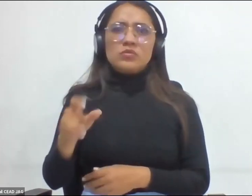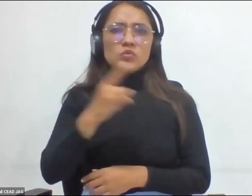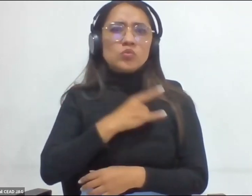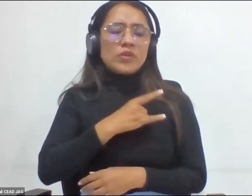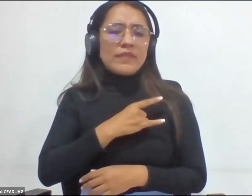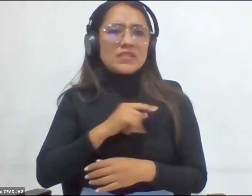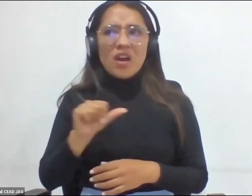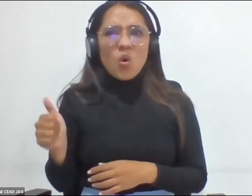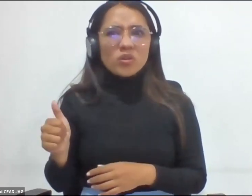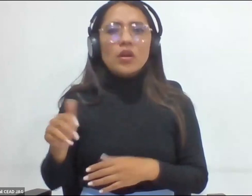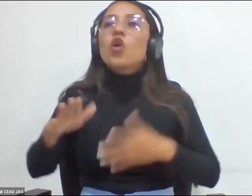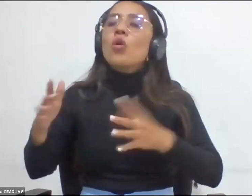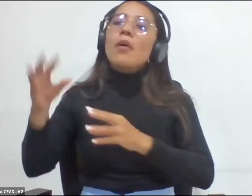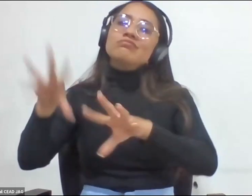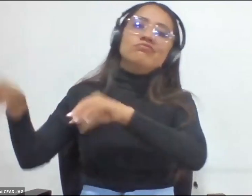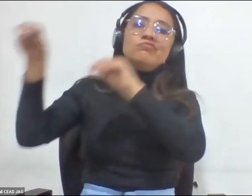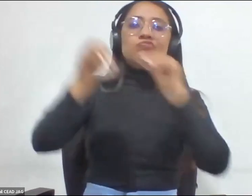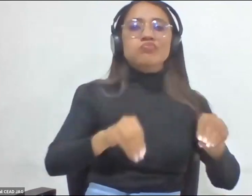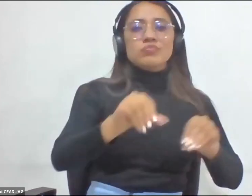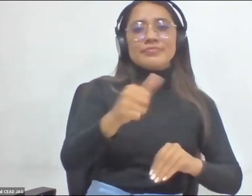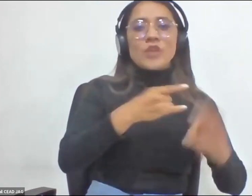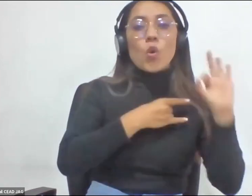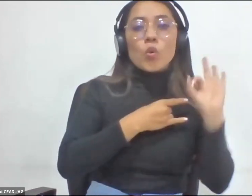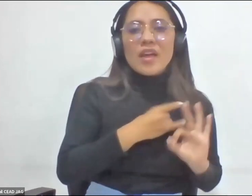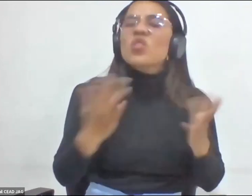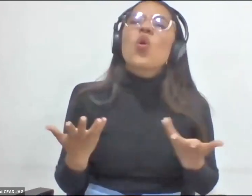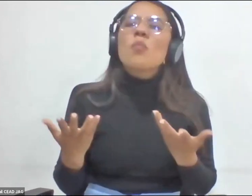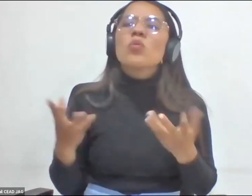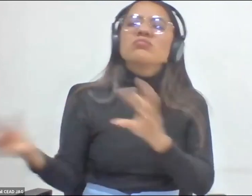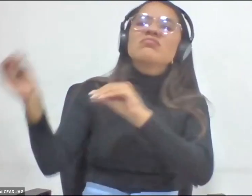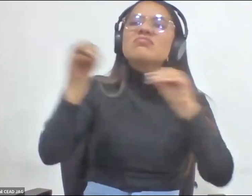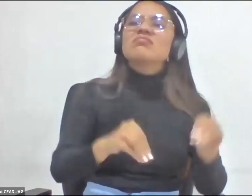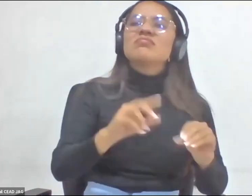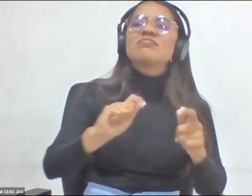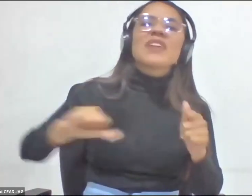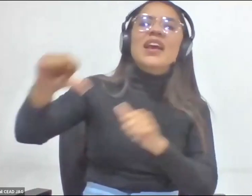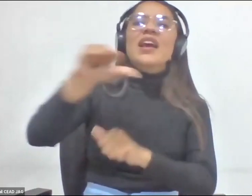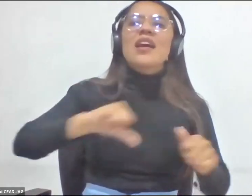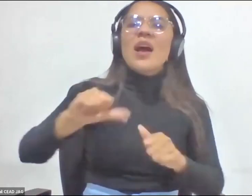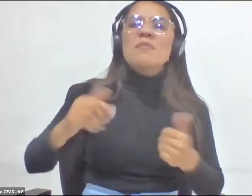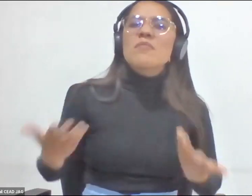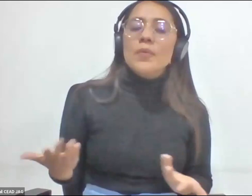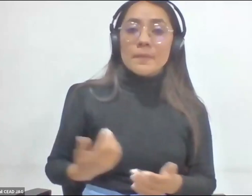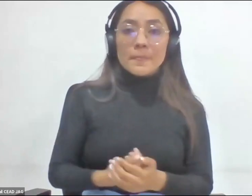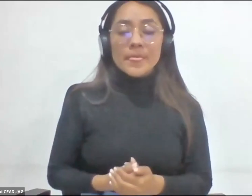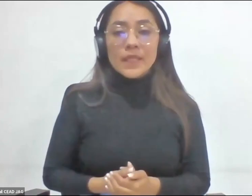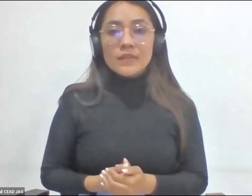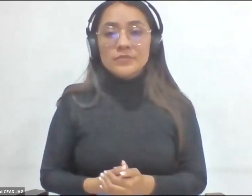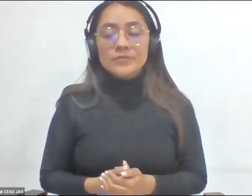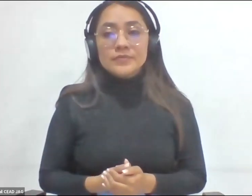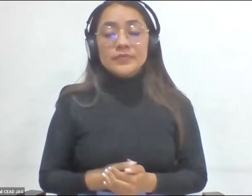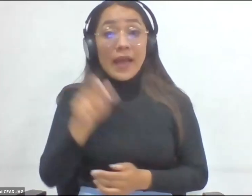de institución educativa superior a la UNAM Bueno un aspirante nuevo Hay